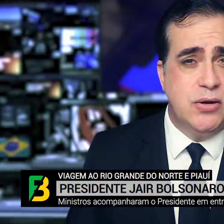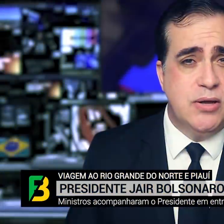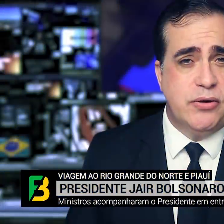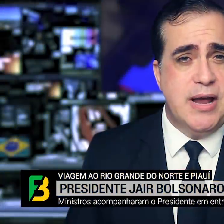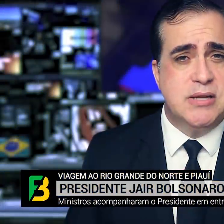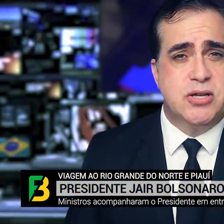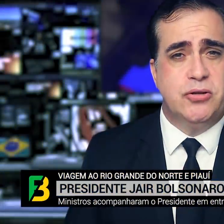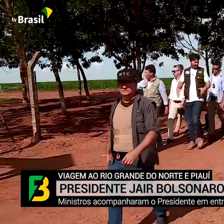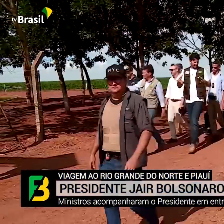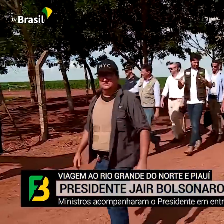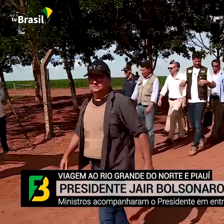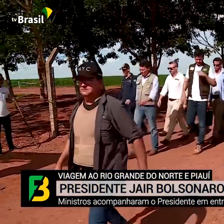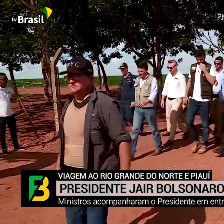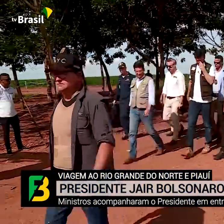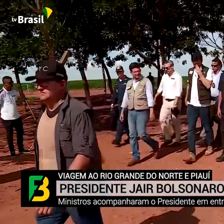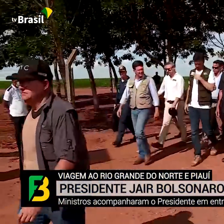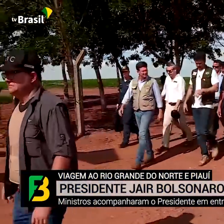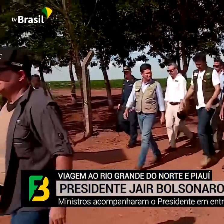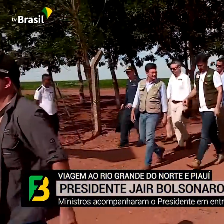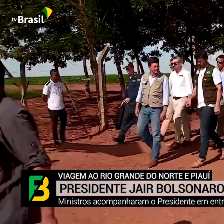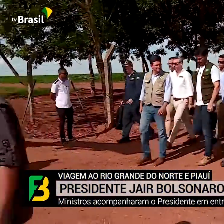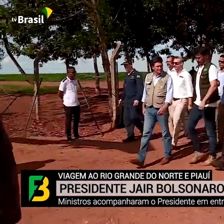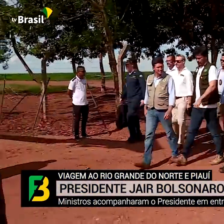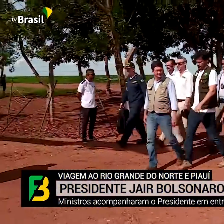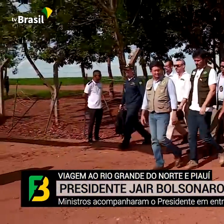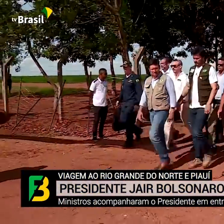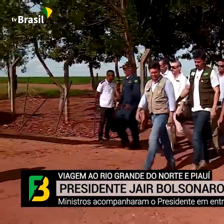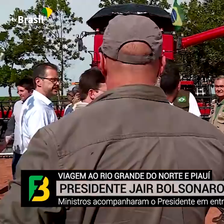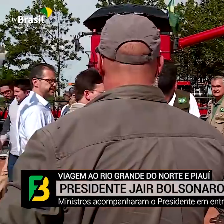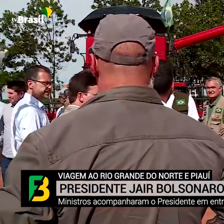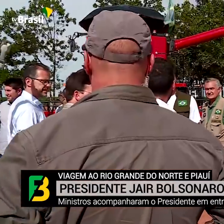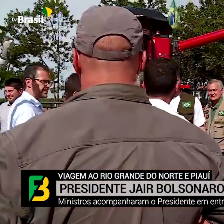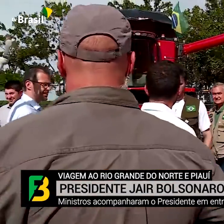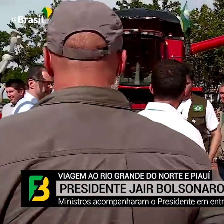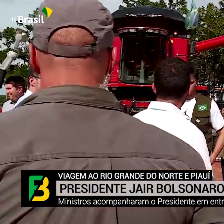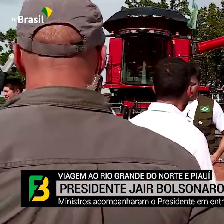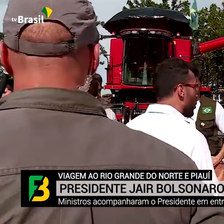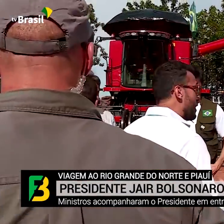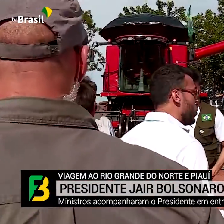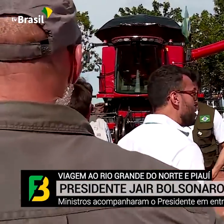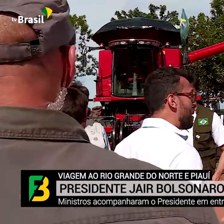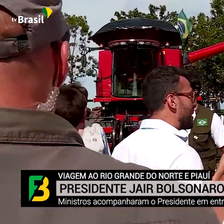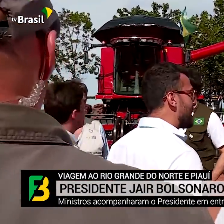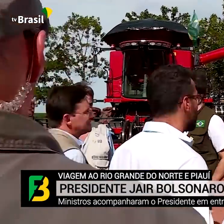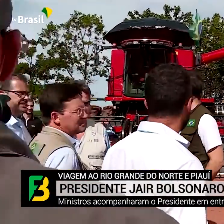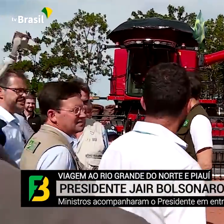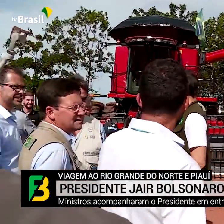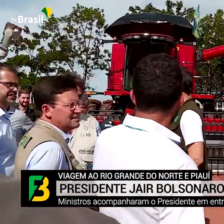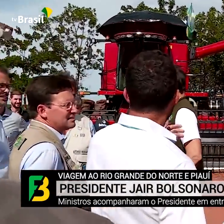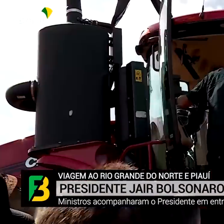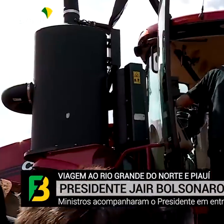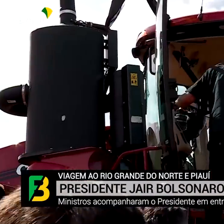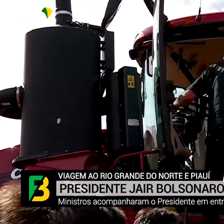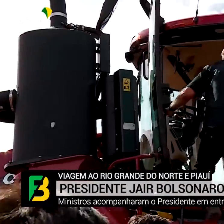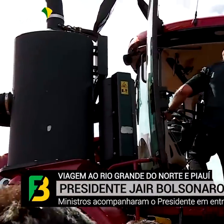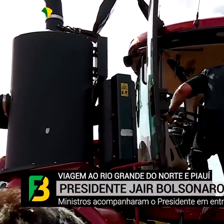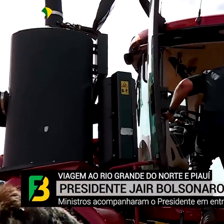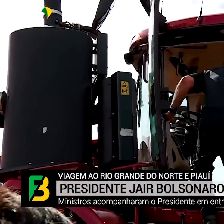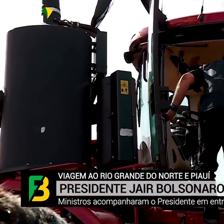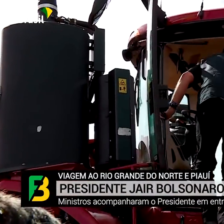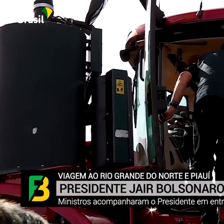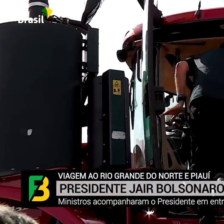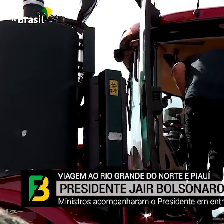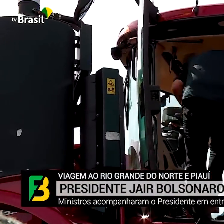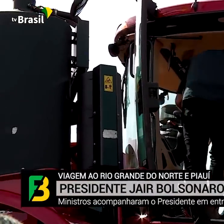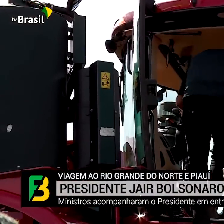Além do Rio Grande do Norte, o presidente Bolsonaro esteve ainda em Baixa Grande do Ribeiro, Piauí,